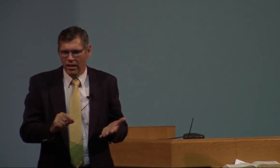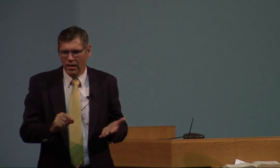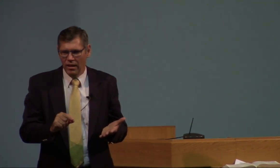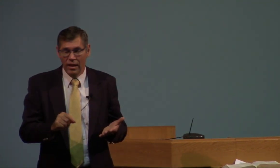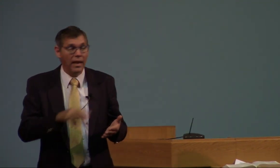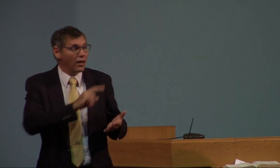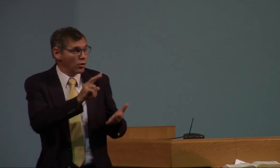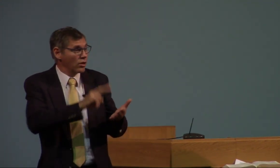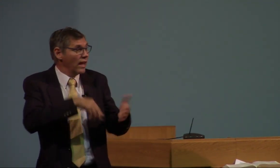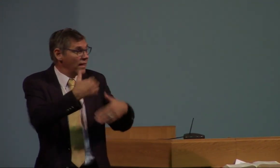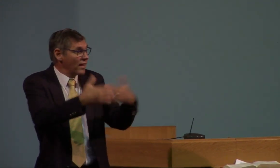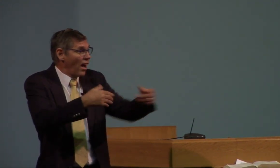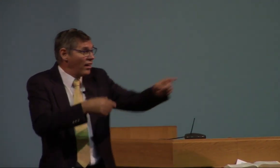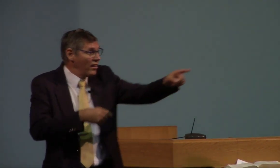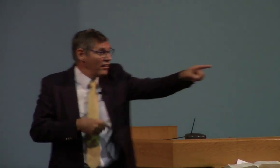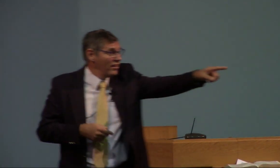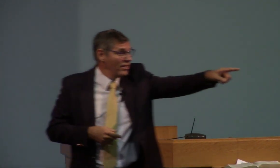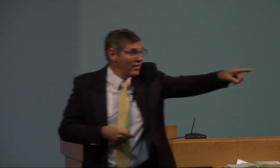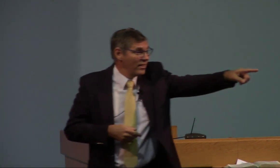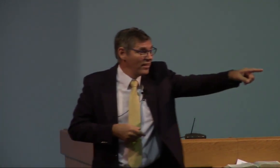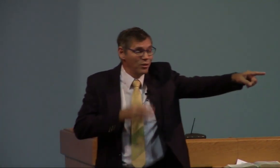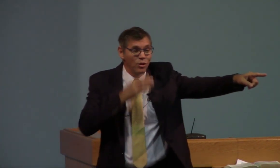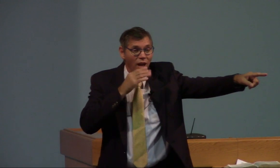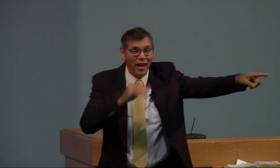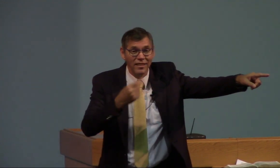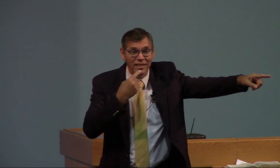en as ons lees aan, soos Hein sê,